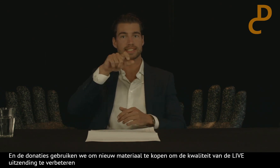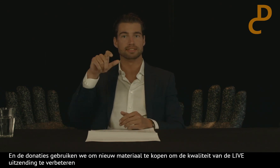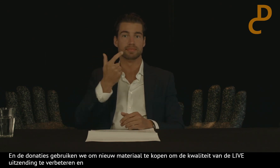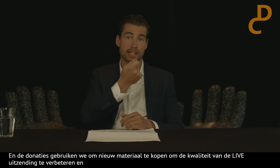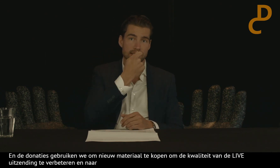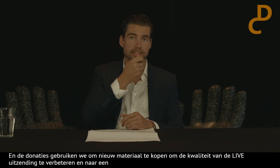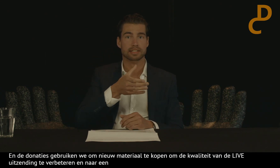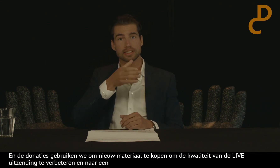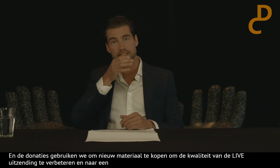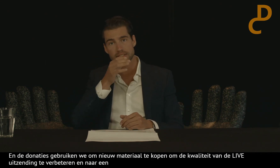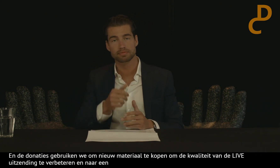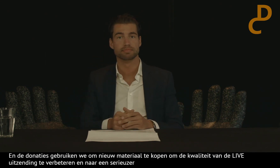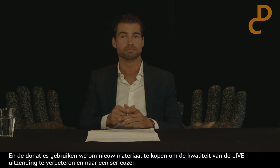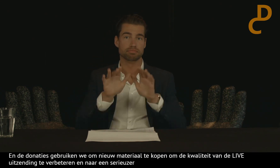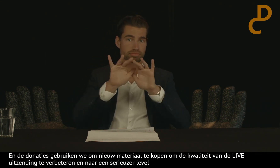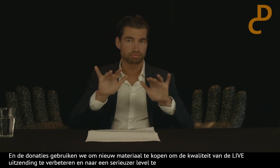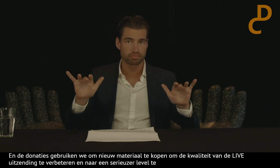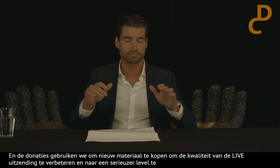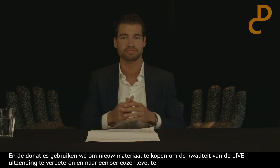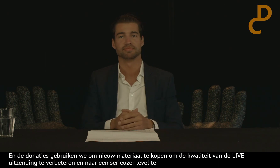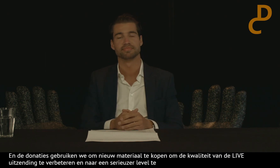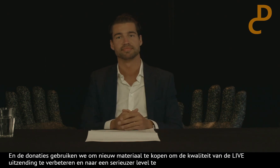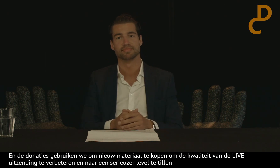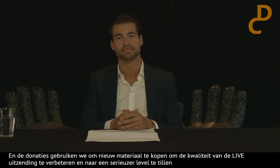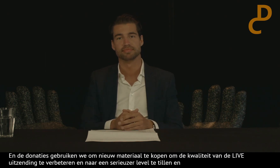voor de vrijwilligers, voor het eten en drinken. En noem maar op.